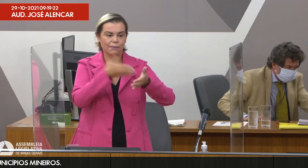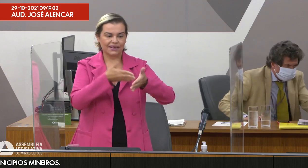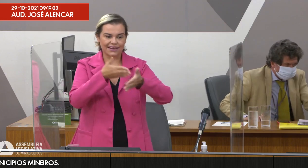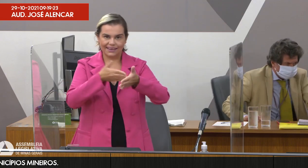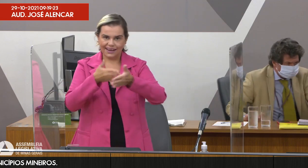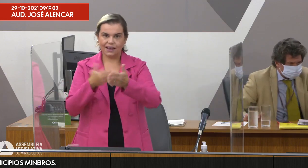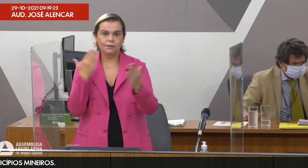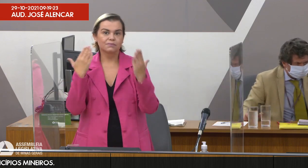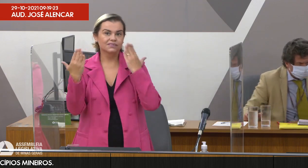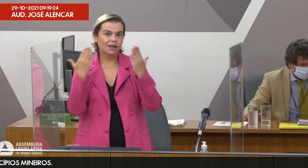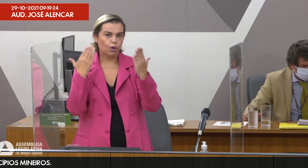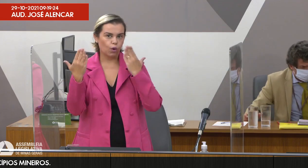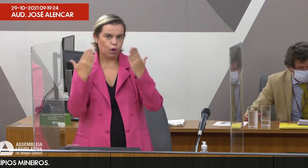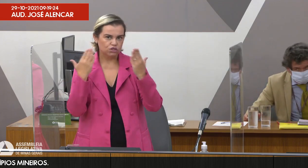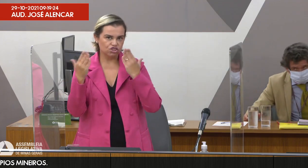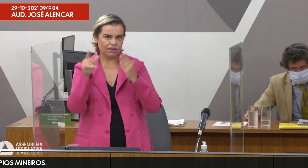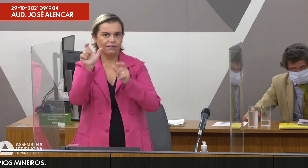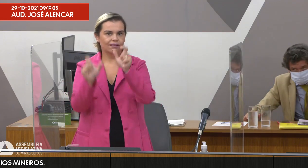das barreiras psicológicas